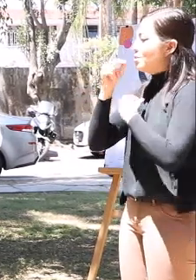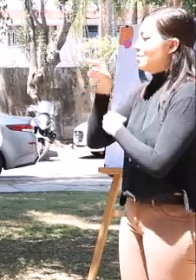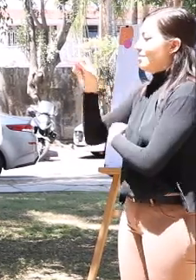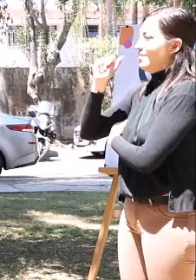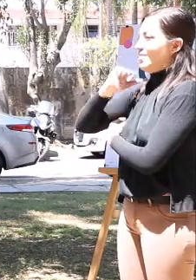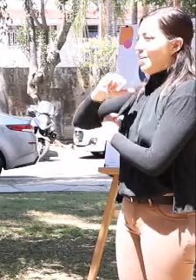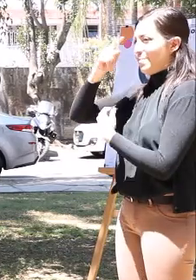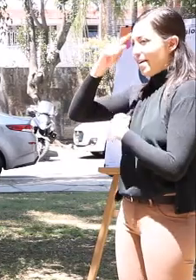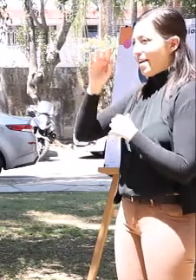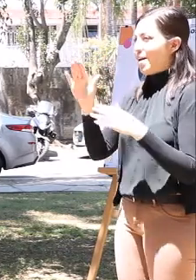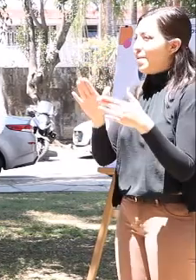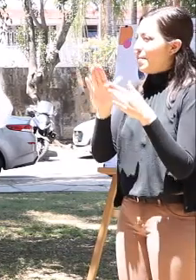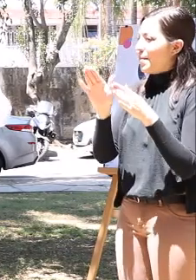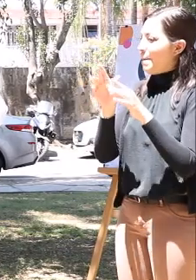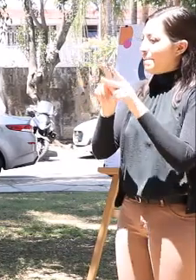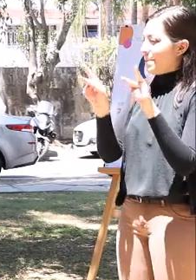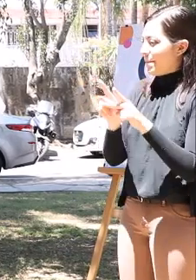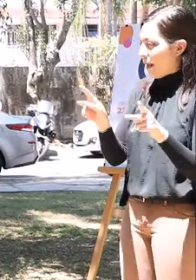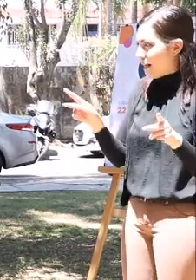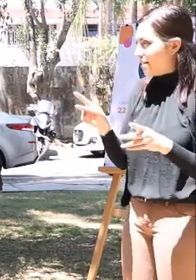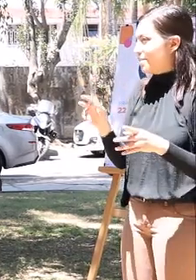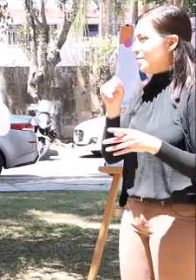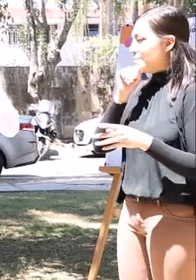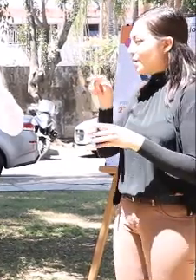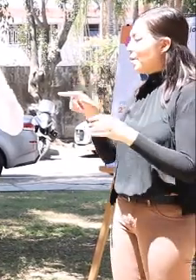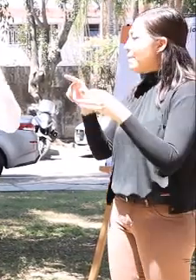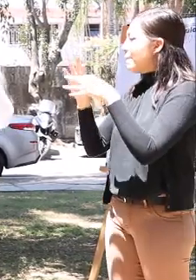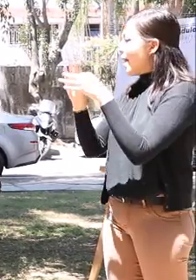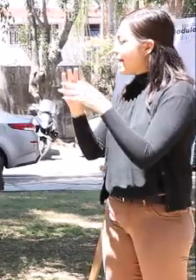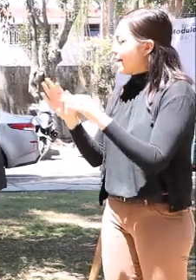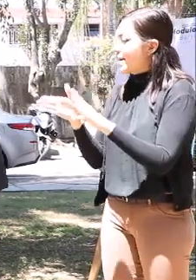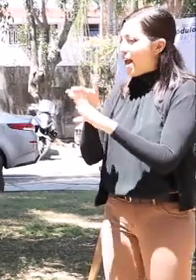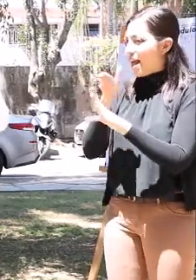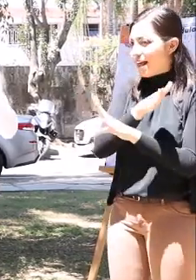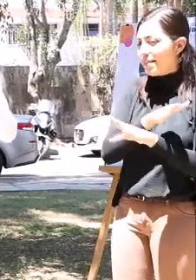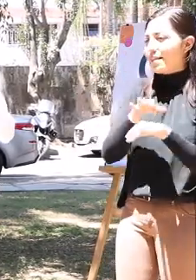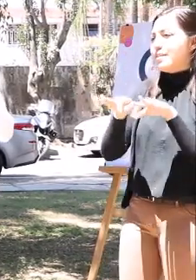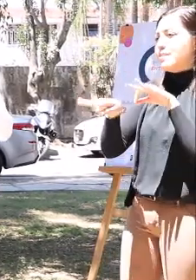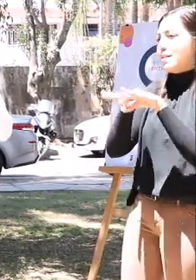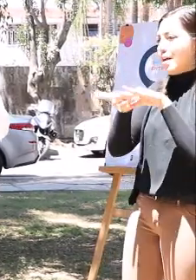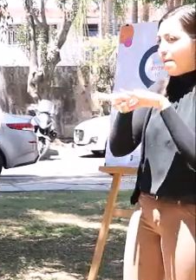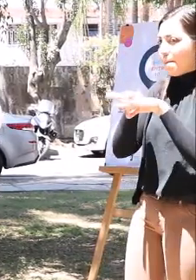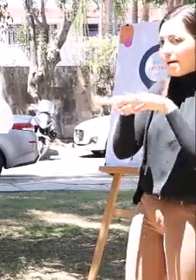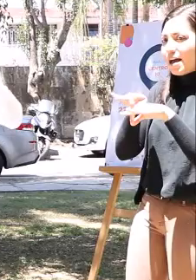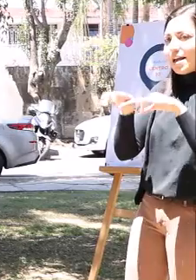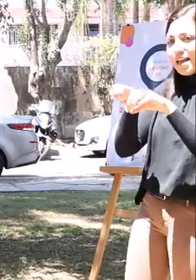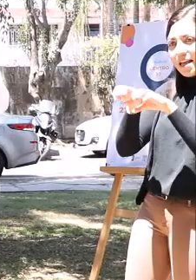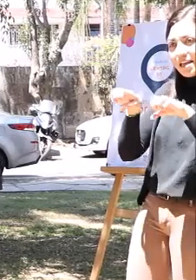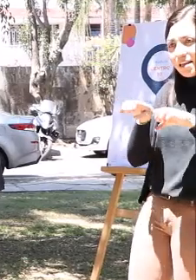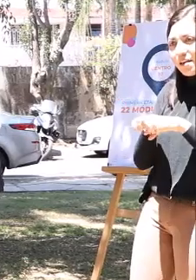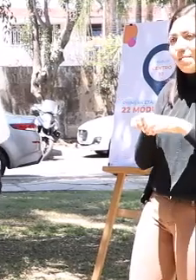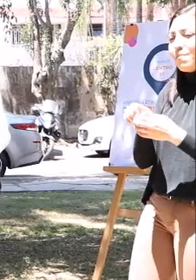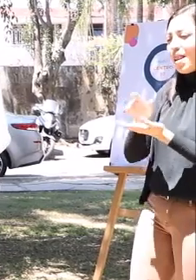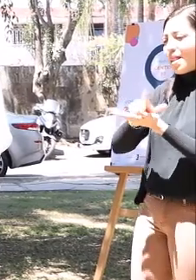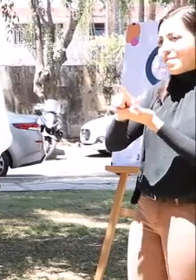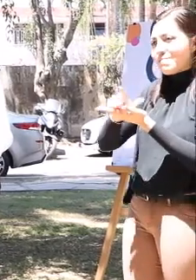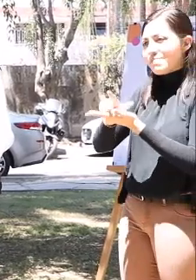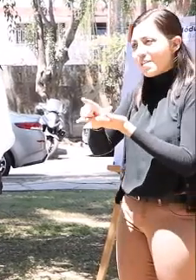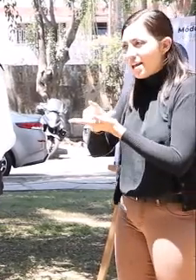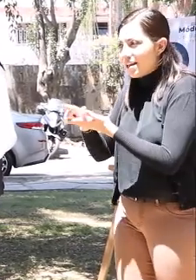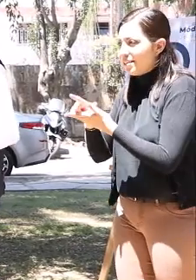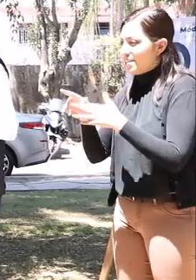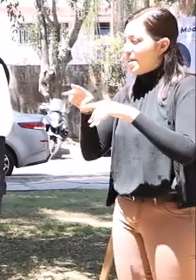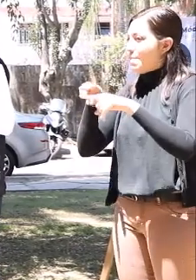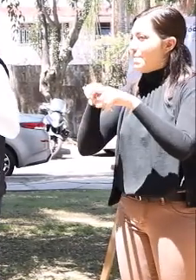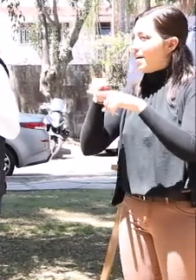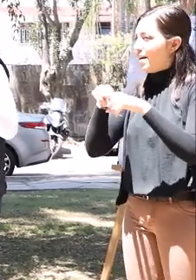paz y la legalidad, donde haya pláticas preventivas, trabajo en equipo, limpieza de